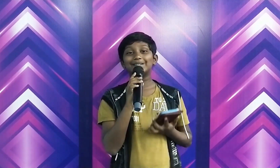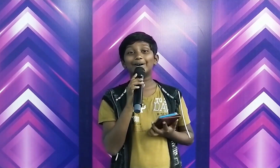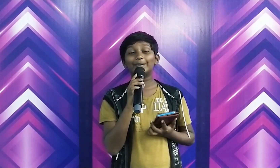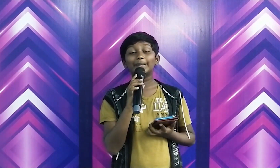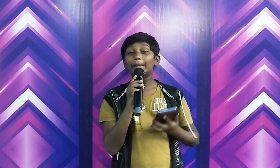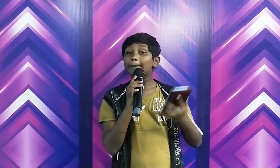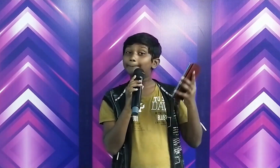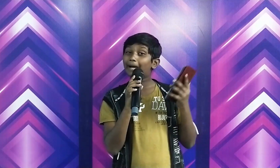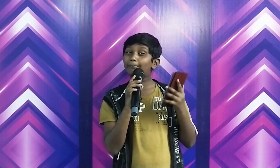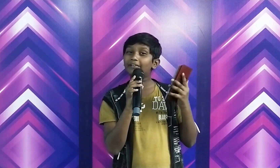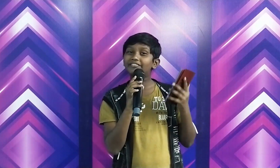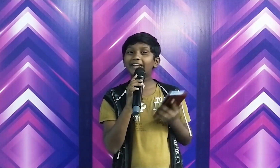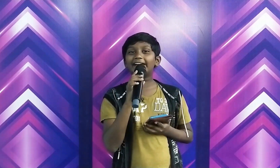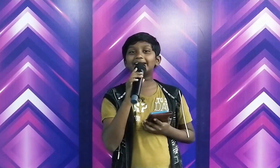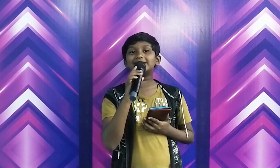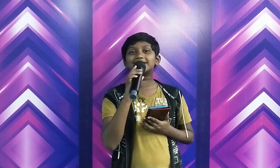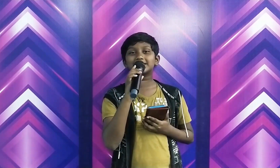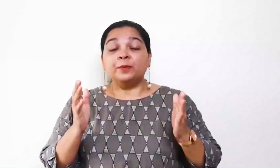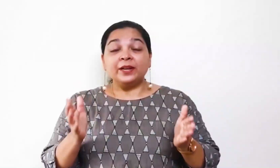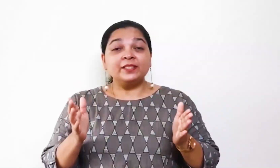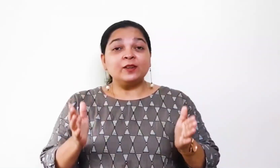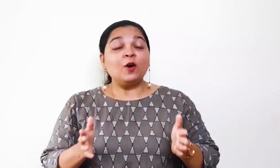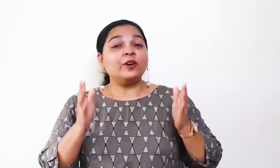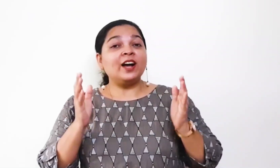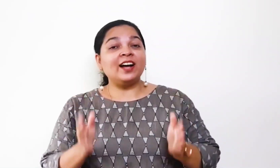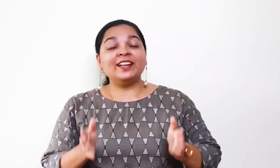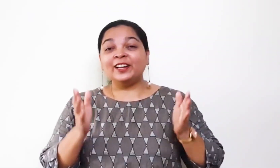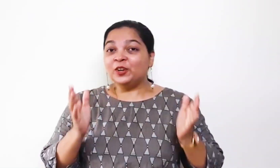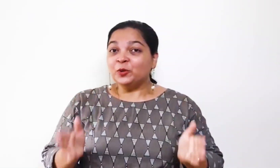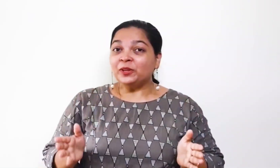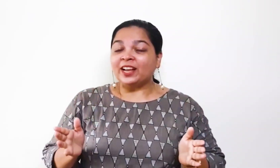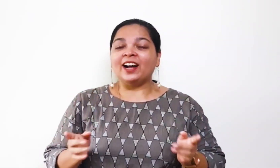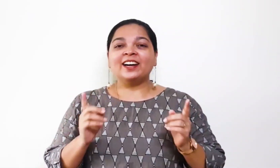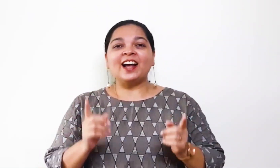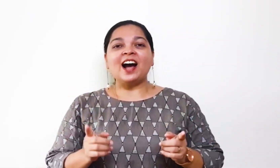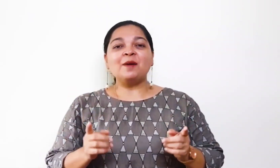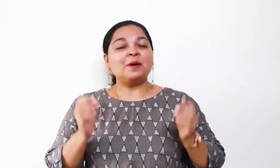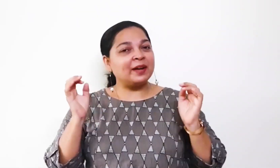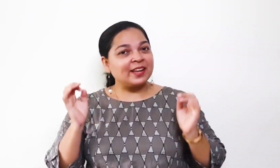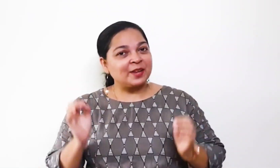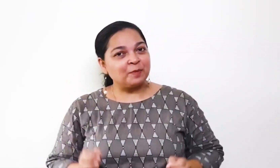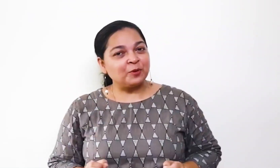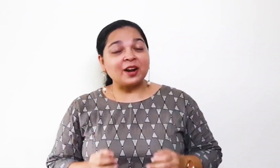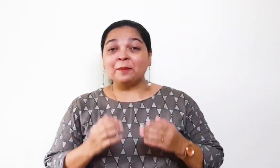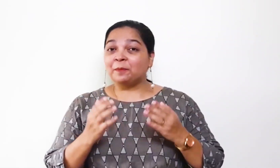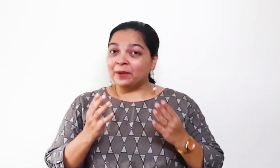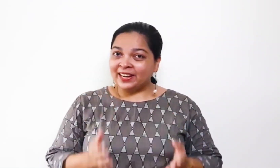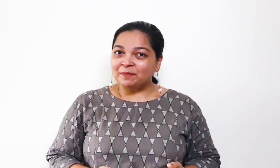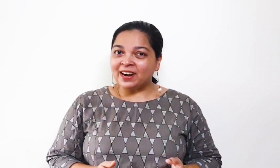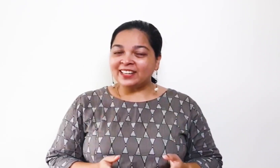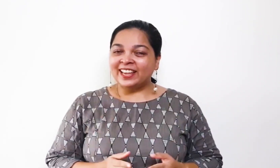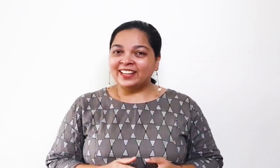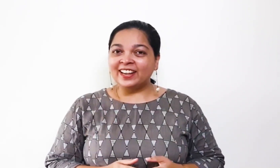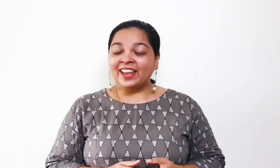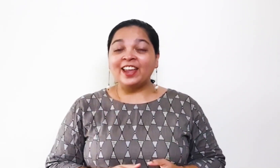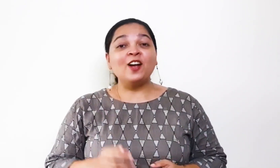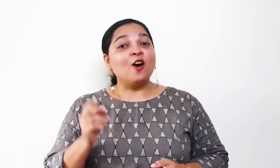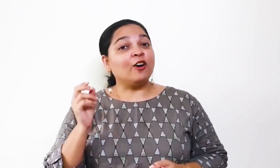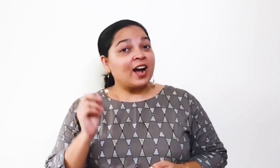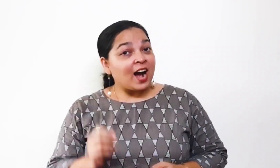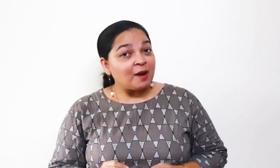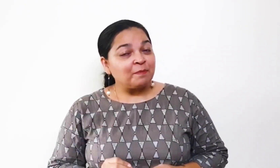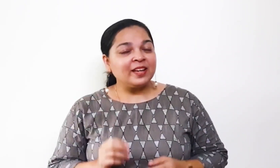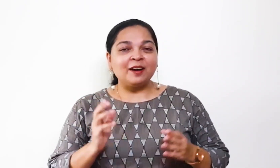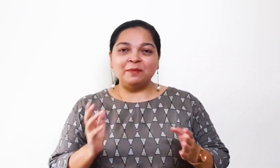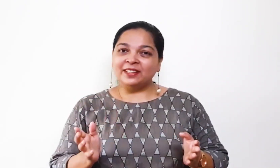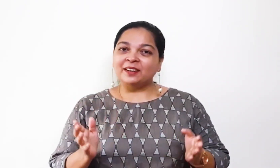प्रेज द लॉर्ड। बाय बाय फ्रेंड्स। प्रेज द लॉर्ड, हालेलुया। अगर आप हमारा ये प्रोग्राम पहली बार देख रहे हैं